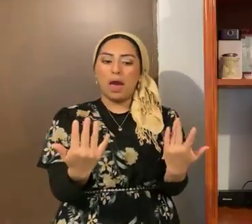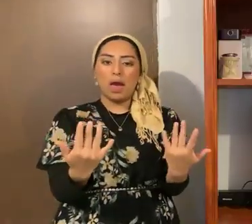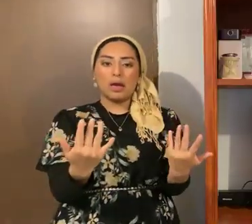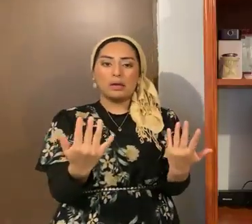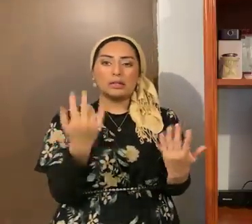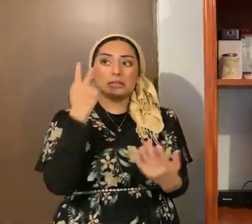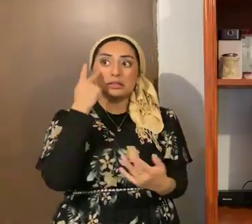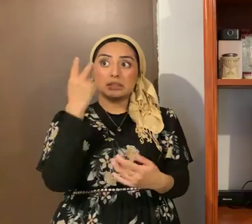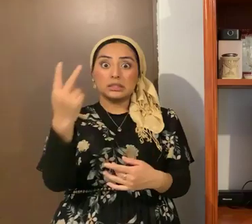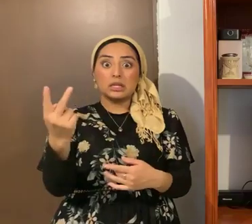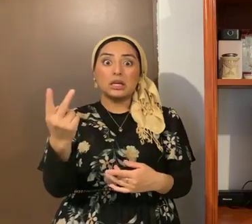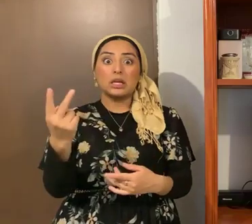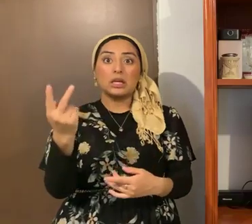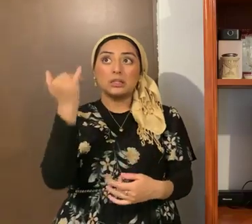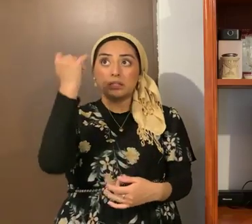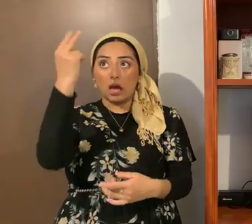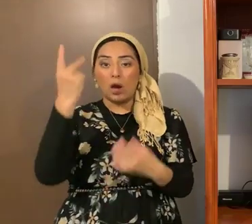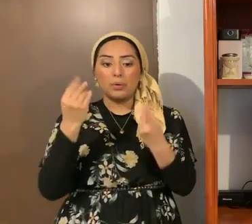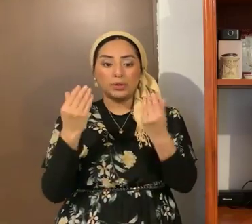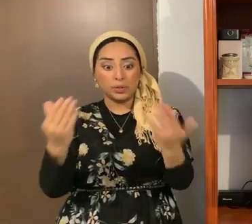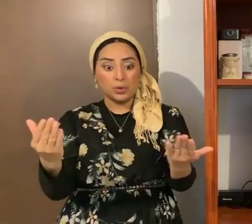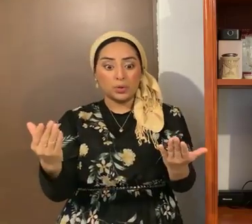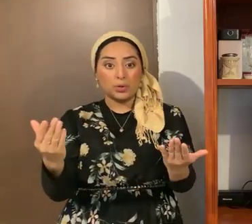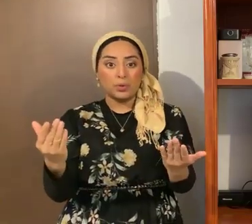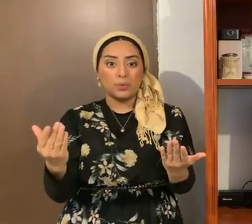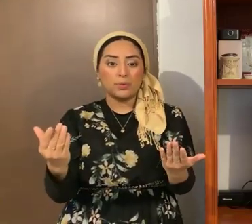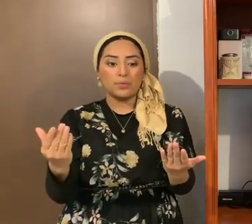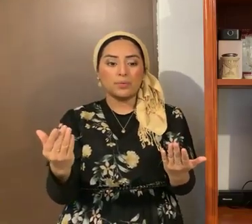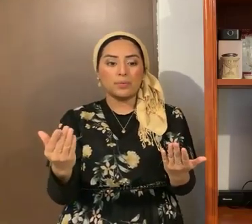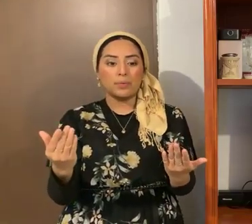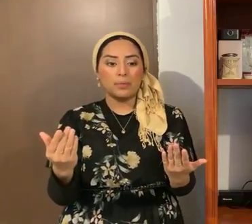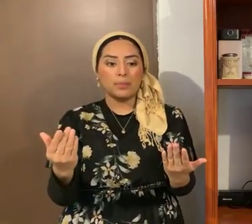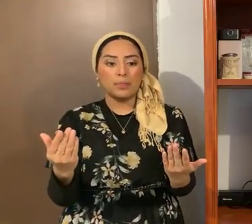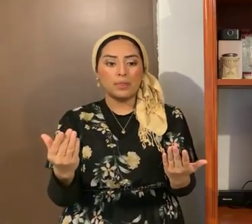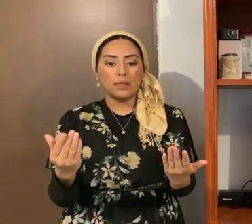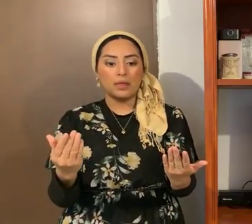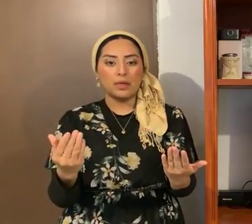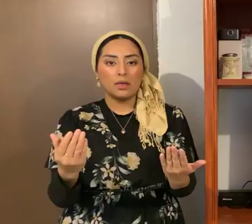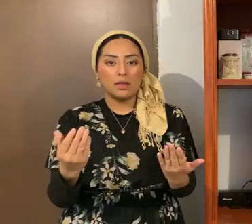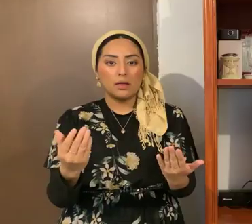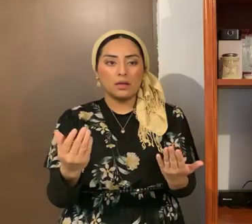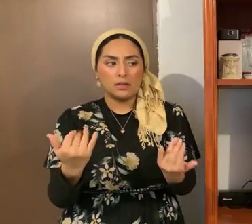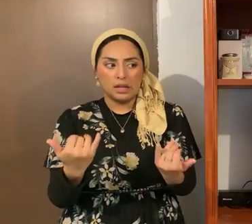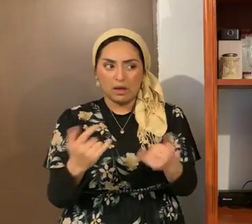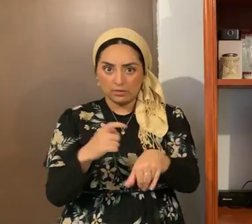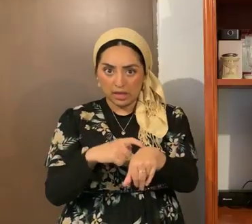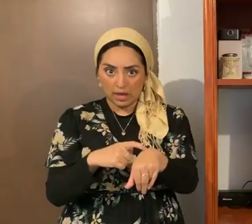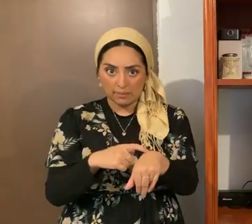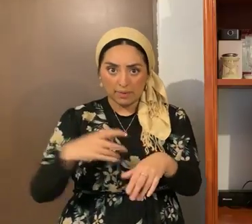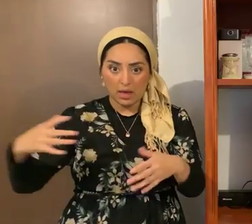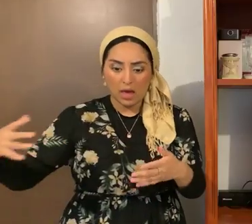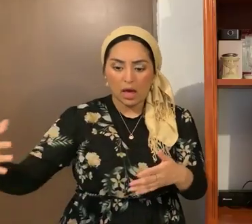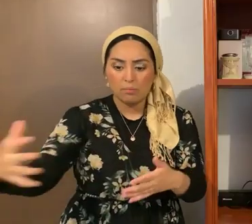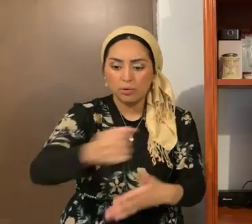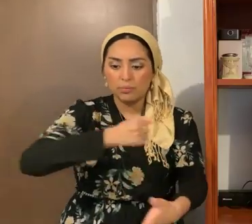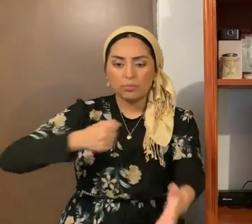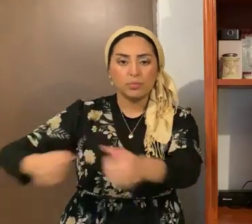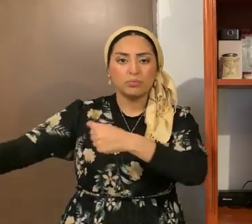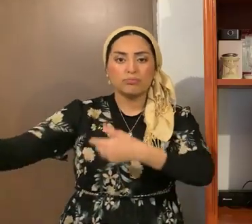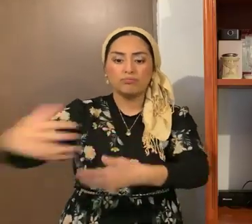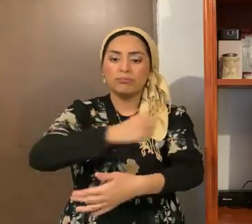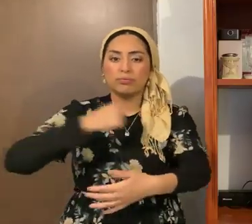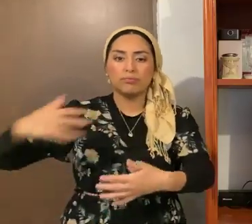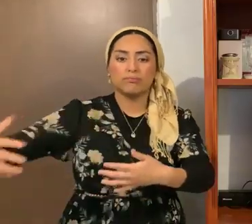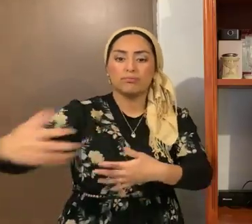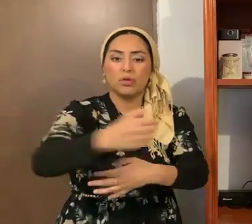esta gran cosa que Yahweh hará delante de vuestros ojos. ¿No es hora de la siega del trigo? Yo clamaré a Yahweh, y él